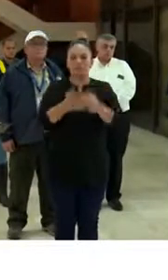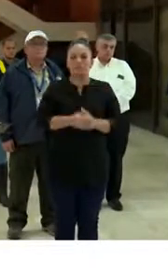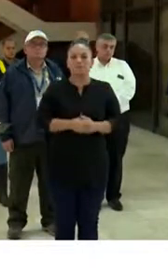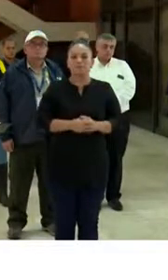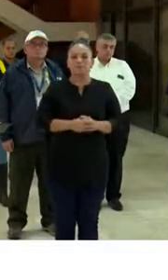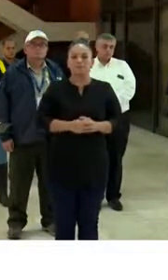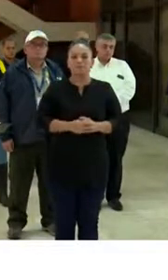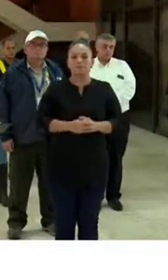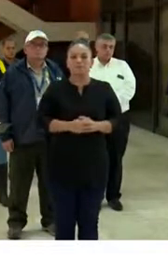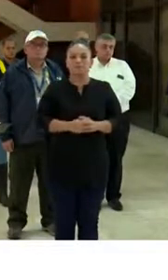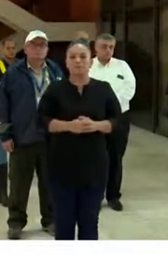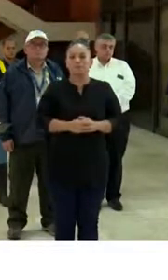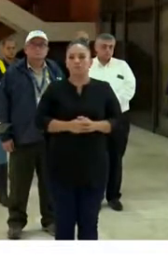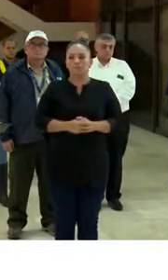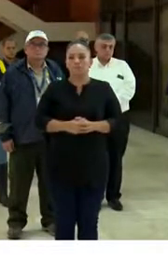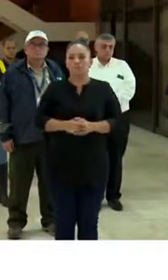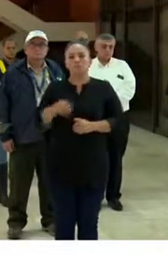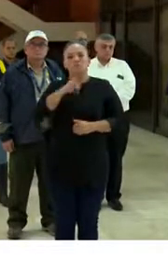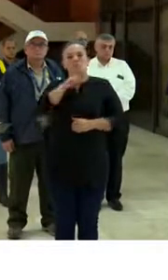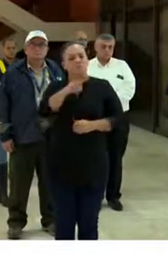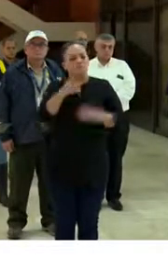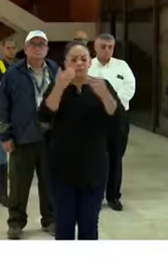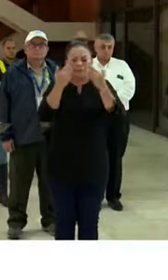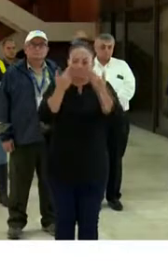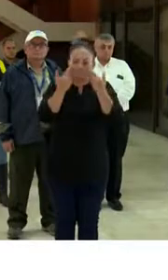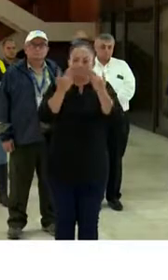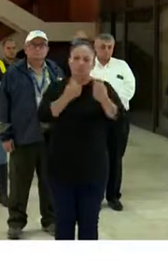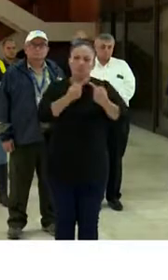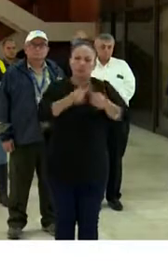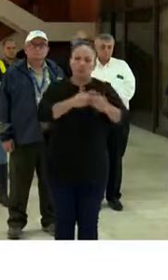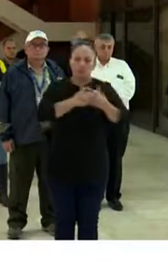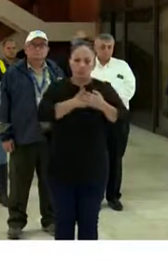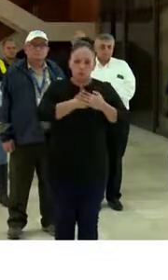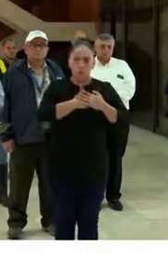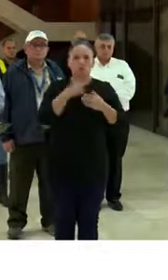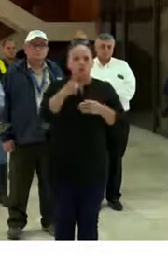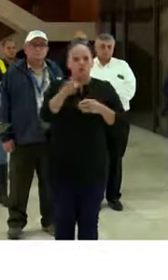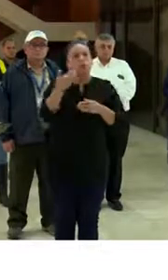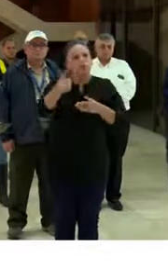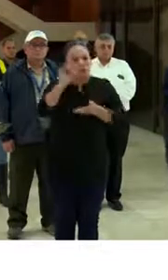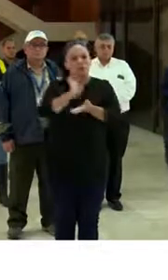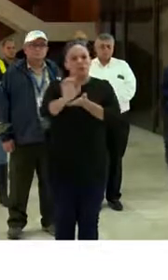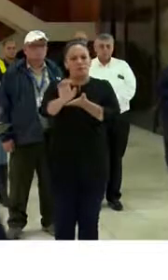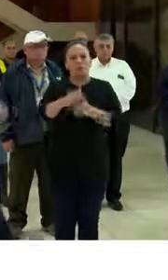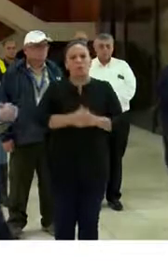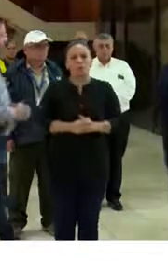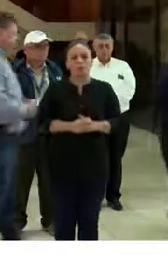Chávez. Verdaderamente triste y doloroso, algo que se pudo haber evitado.